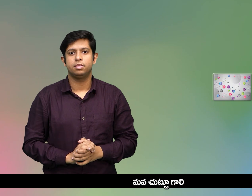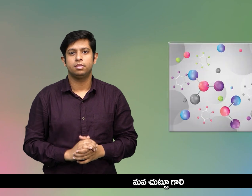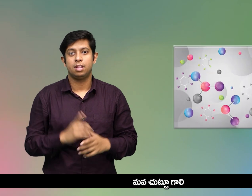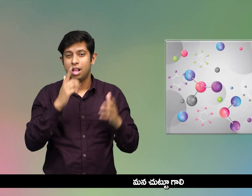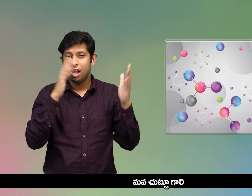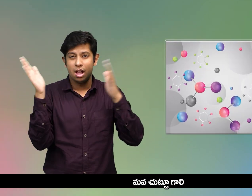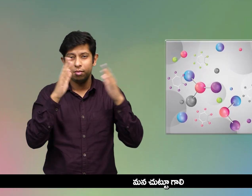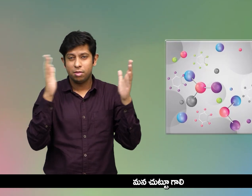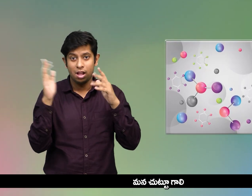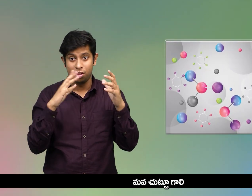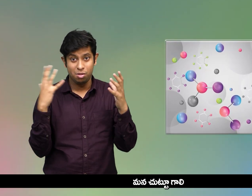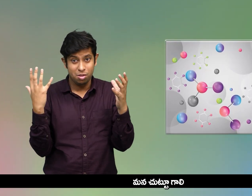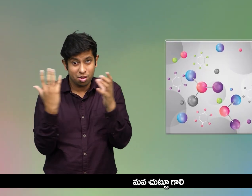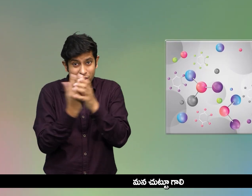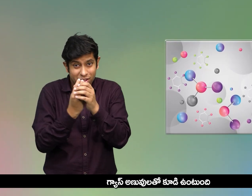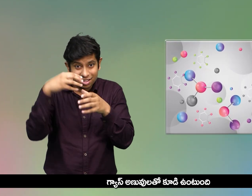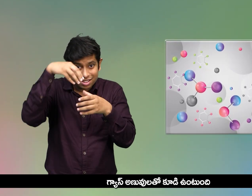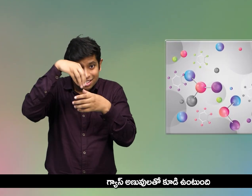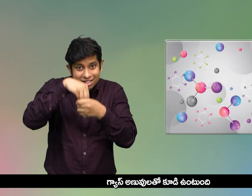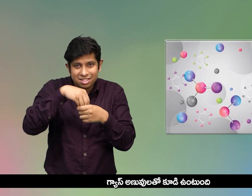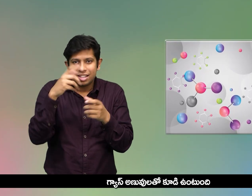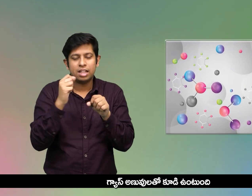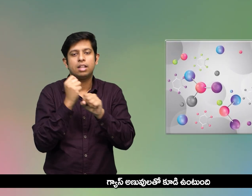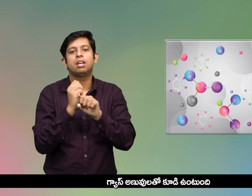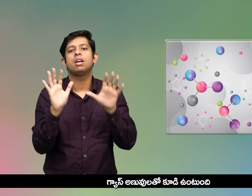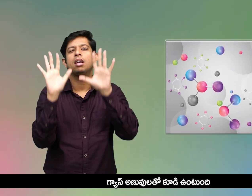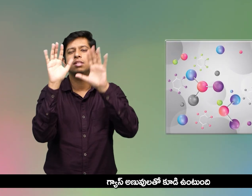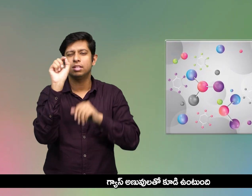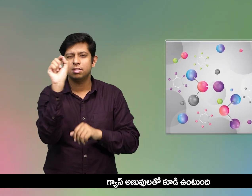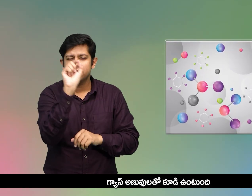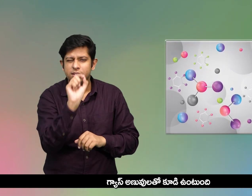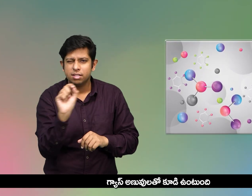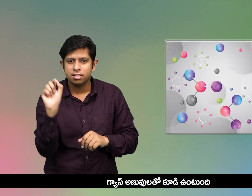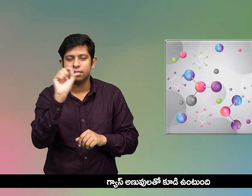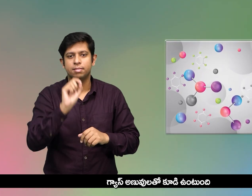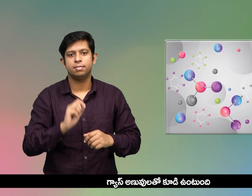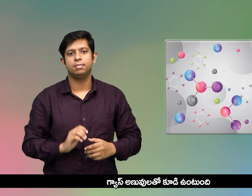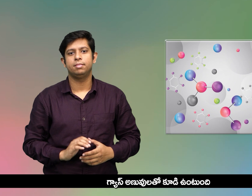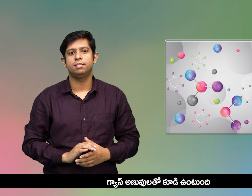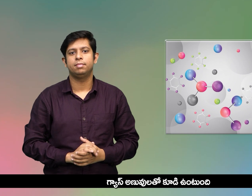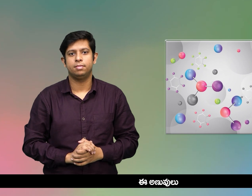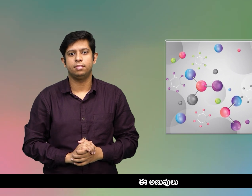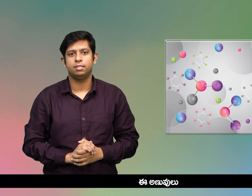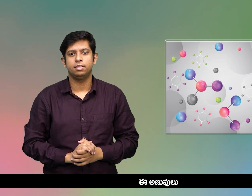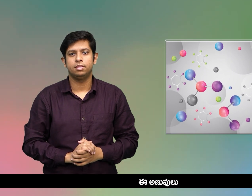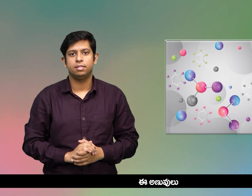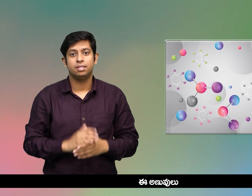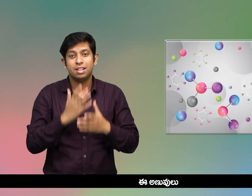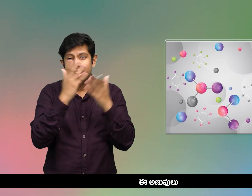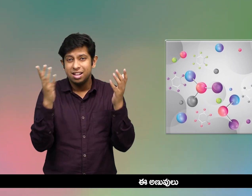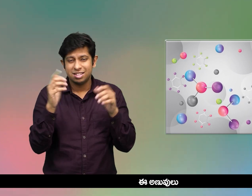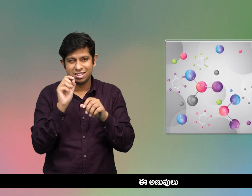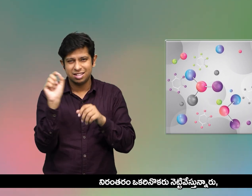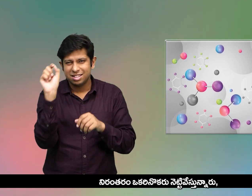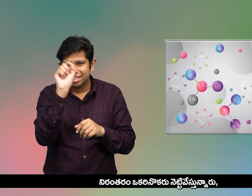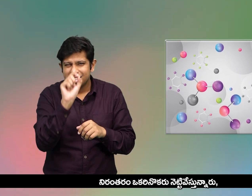మన చుట్టూ గాలి గ్యాస్ కణాలతో కూడి ఉంటుంది. ఈ అణువులు